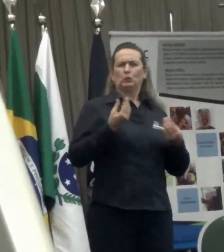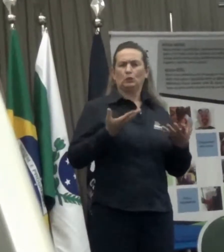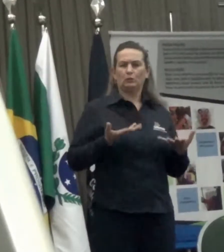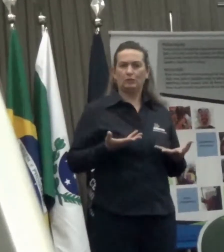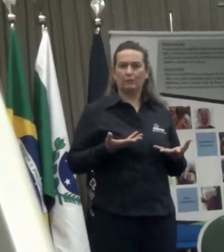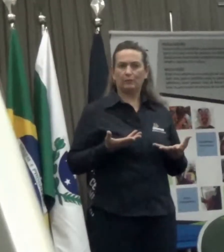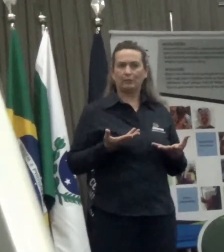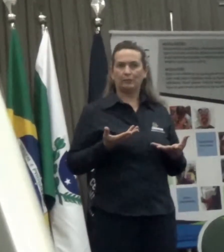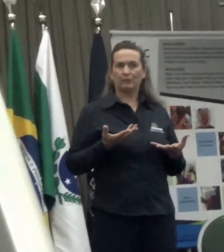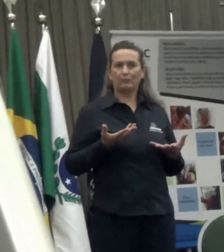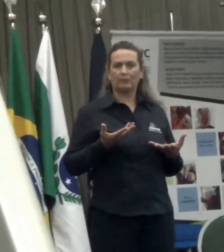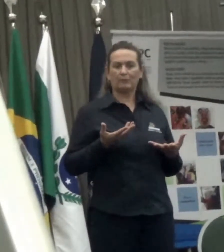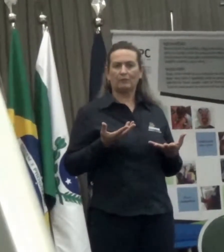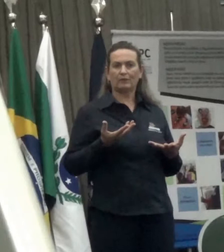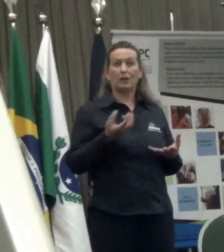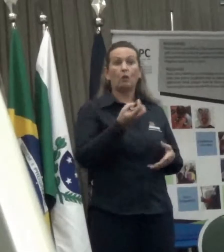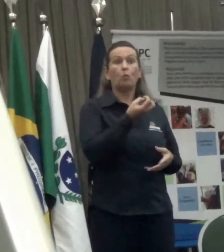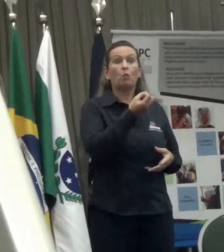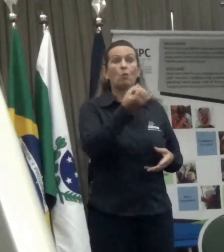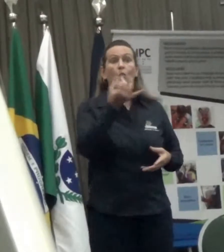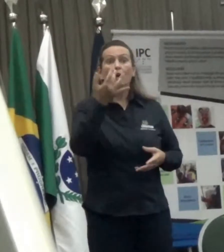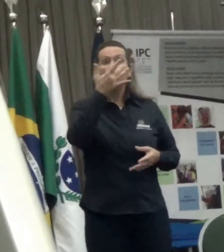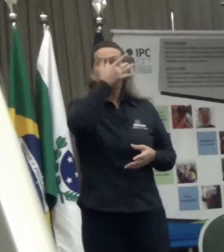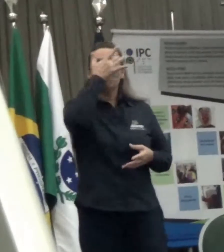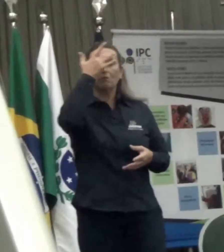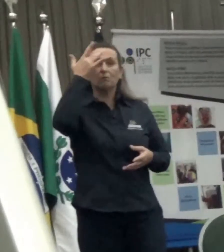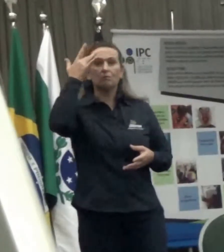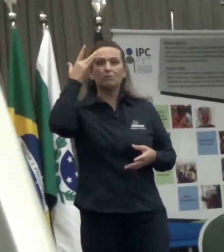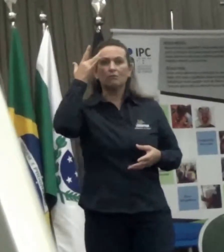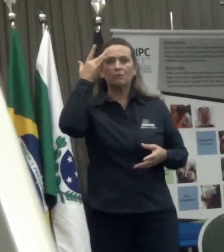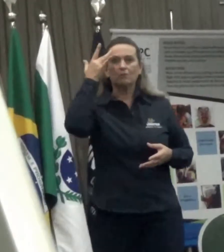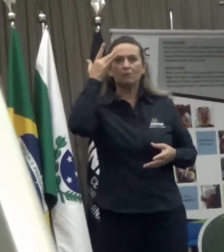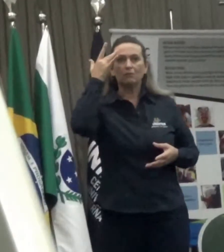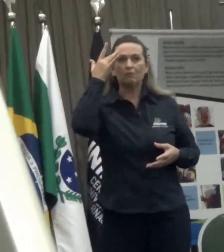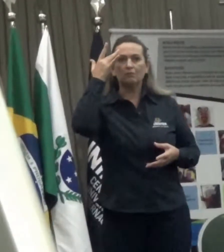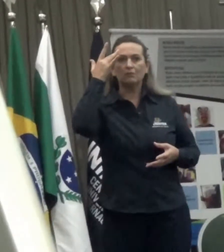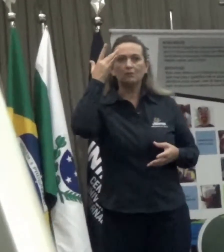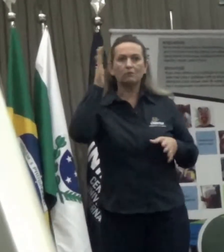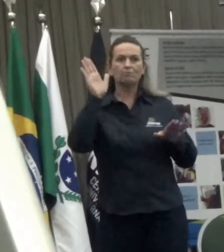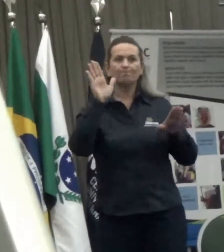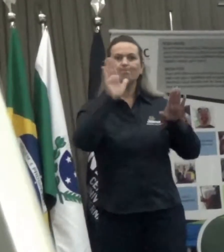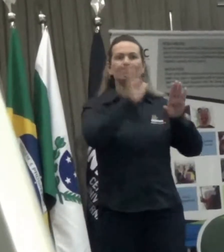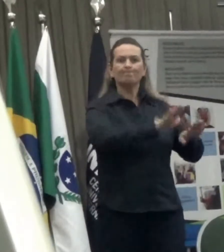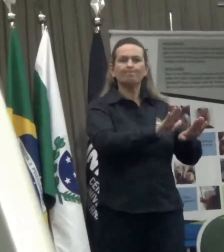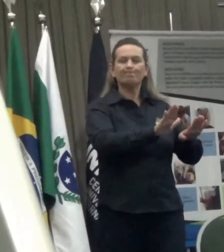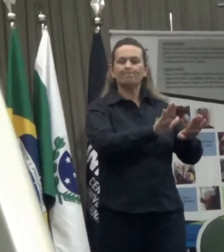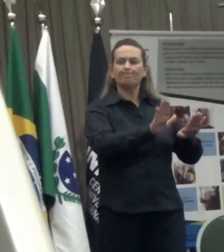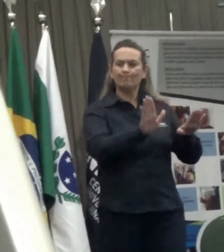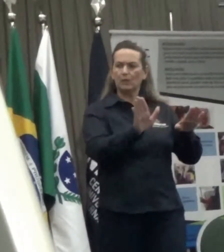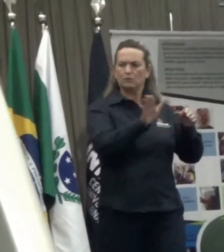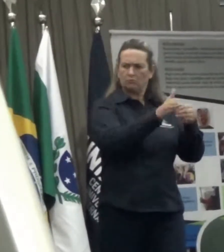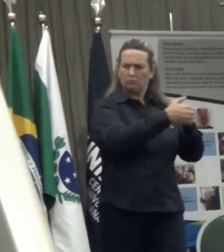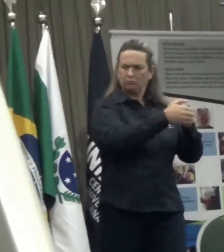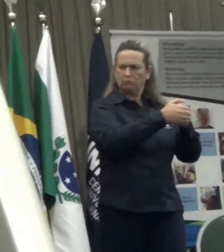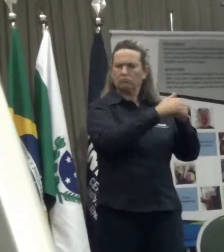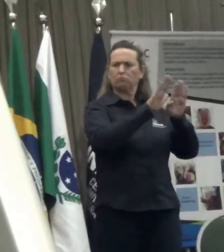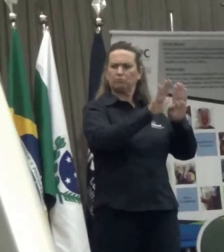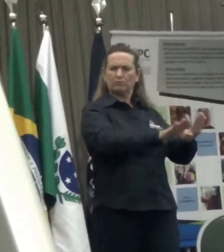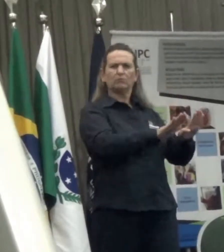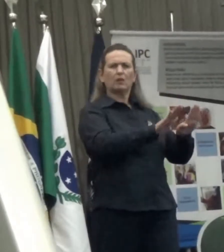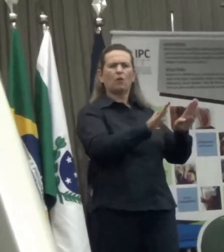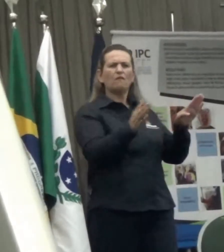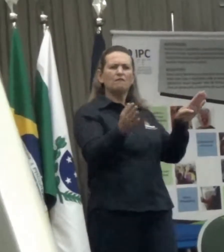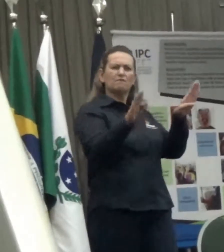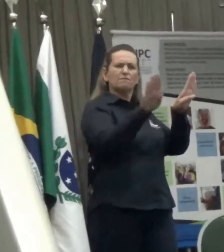Quantas pessoas foram presas, privadas da liberdade, privadas da sua dignidade, porque o